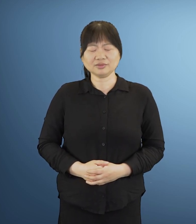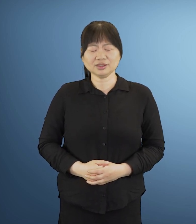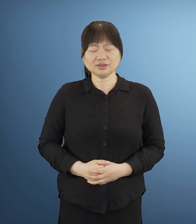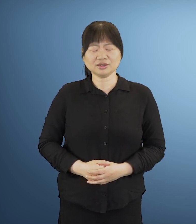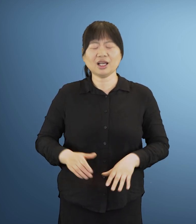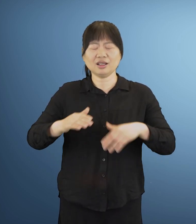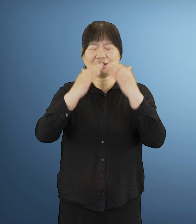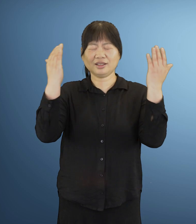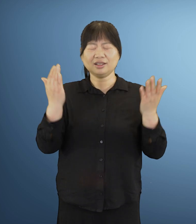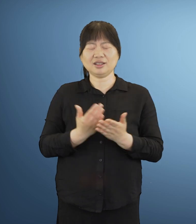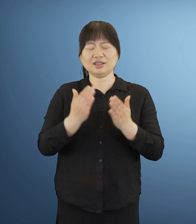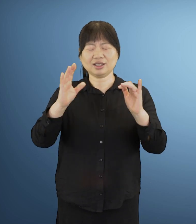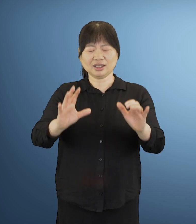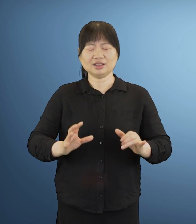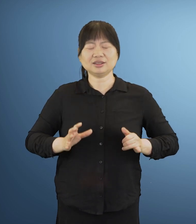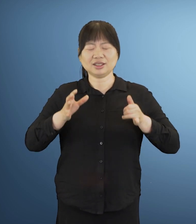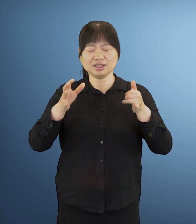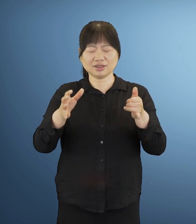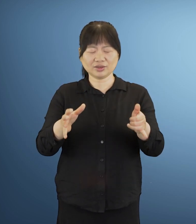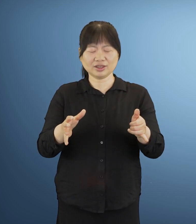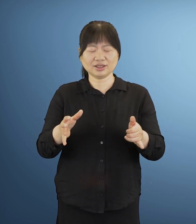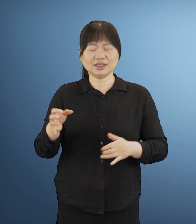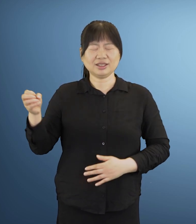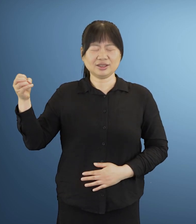온 세상 다시